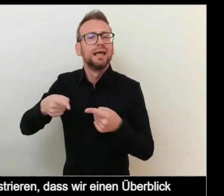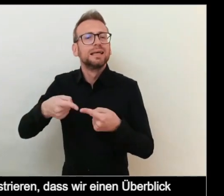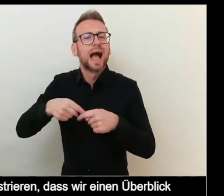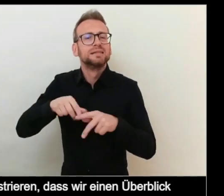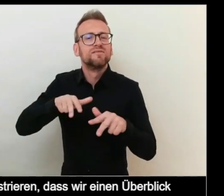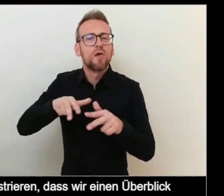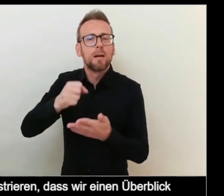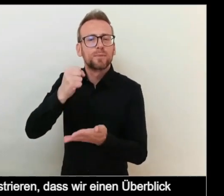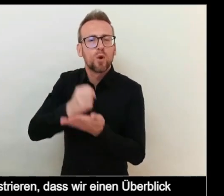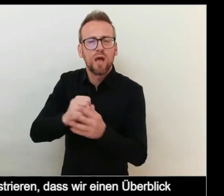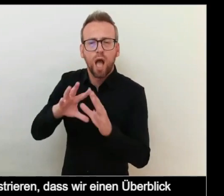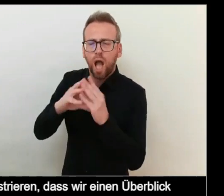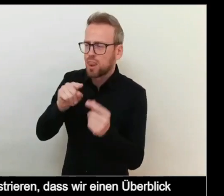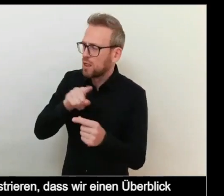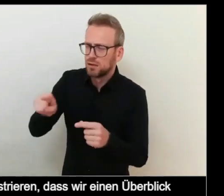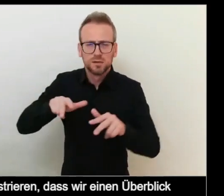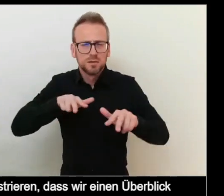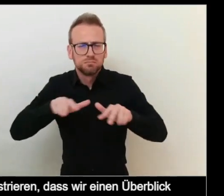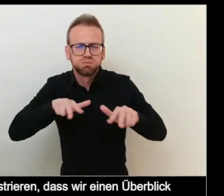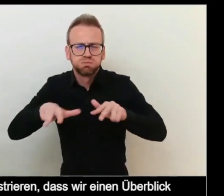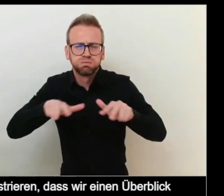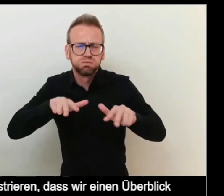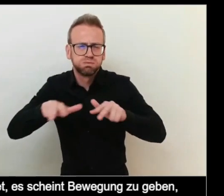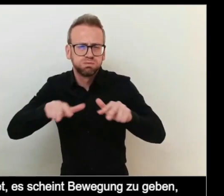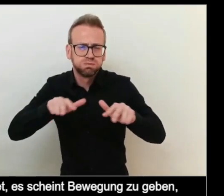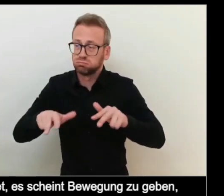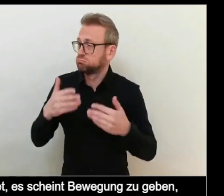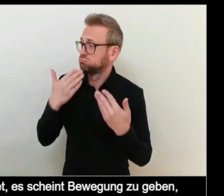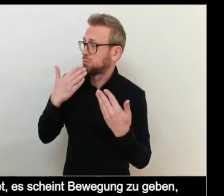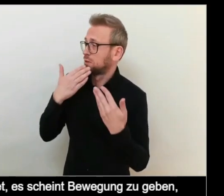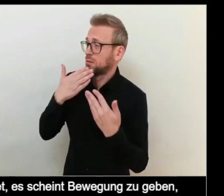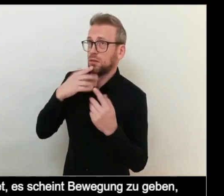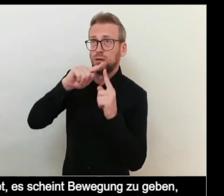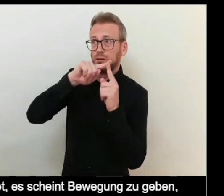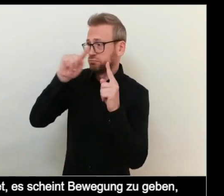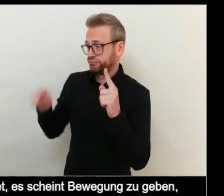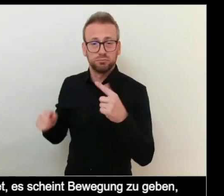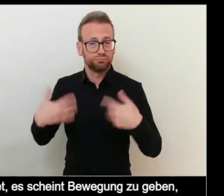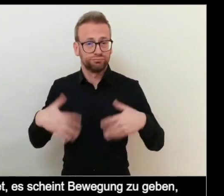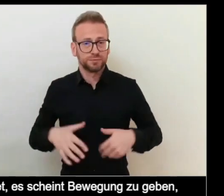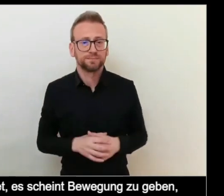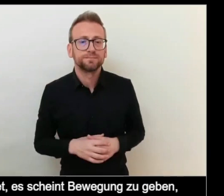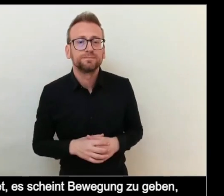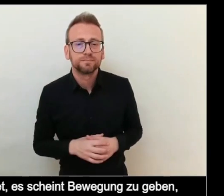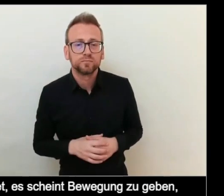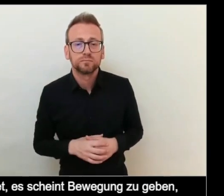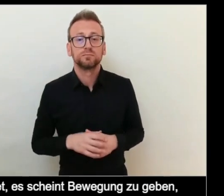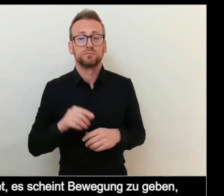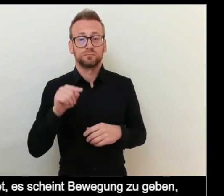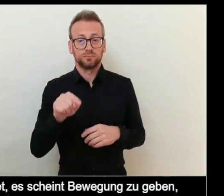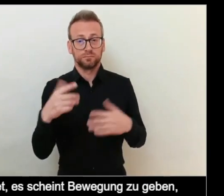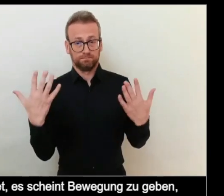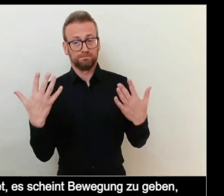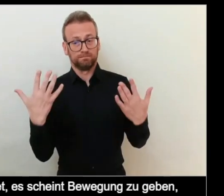Menschen, der Mitbürgerinnen und Mitbürger, die in den Hilfsorganisationen seit jetzt schon wieder über zwei Wochen sehr intensiv